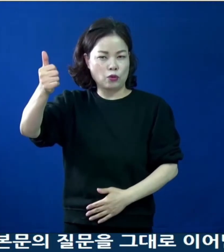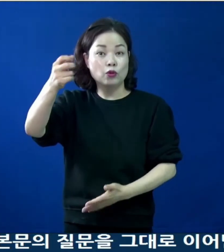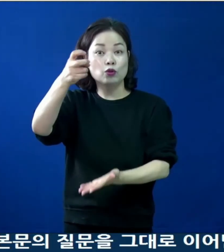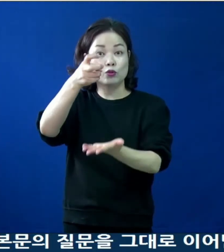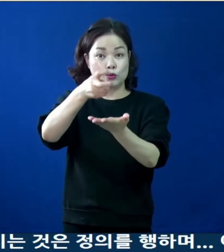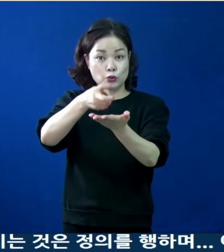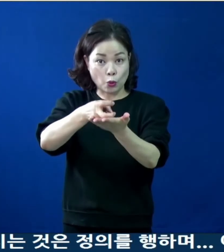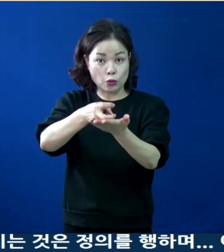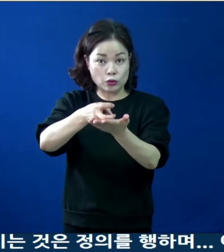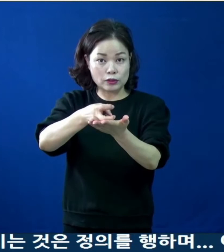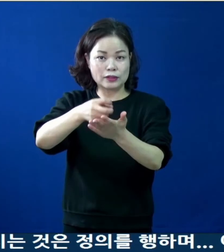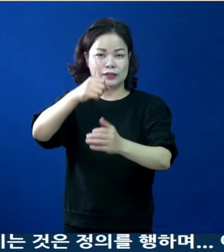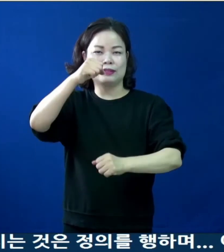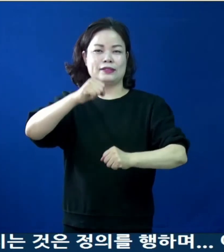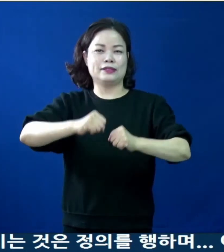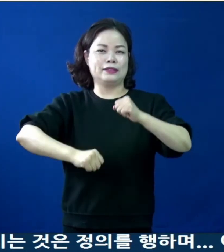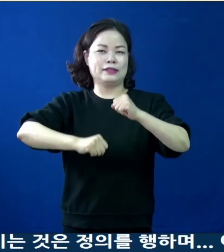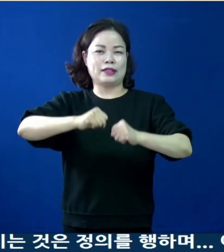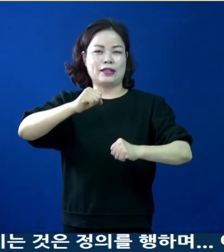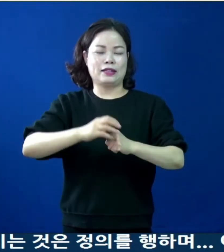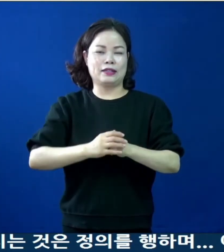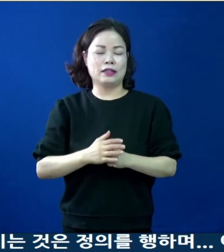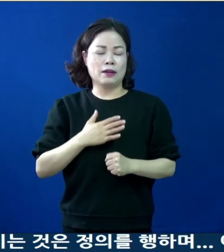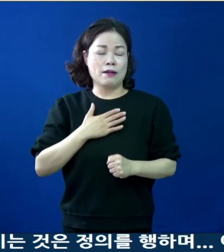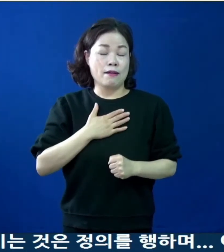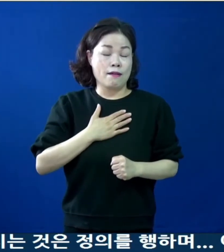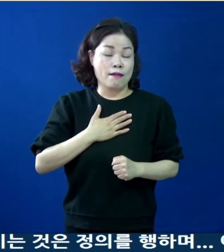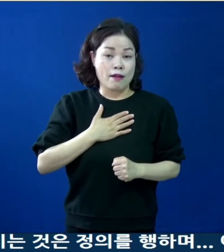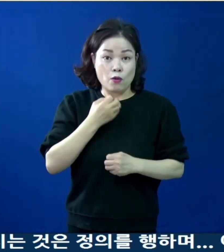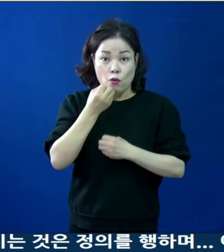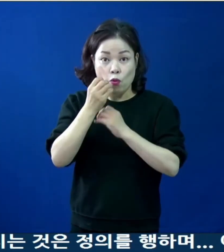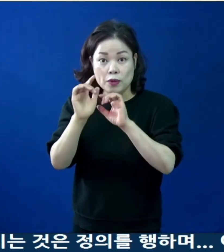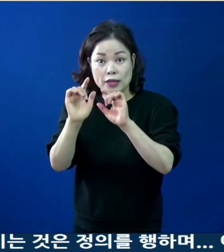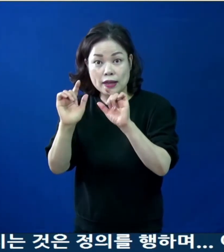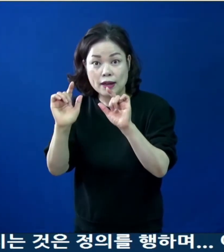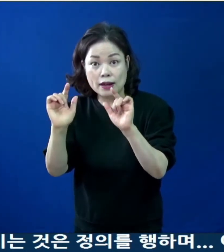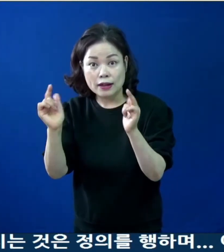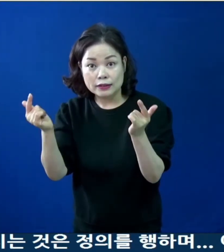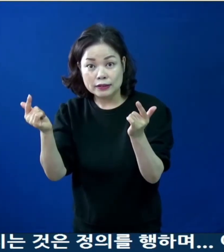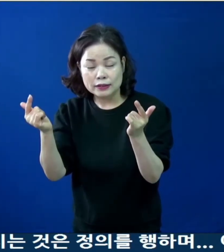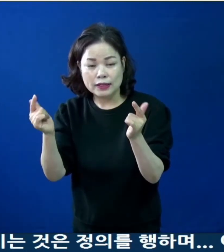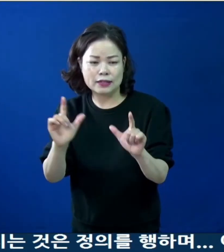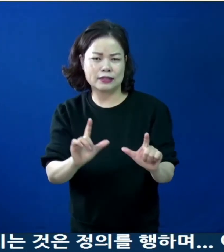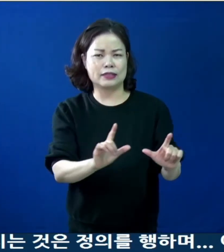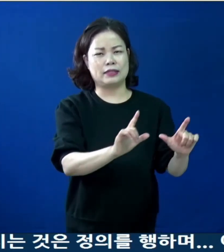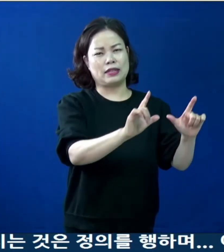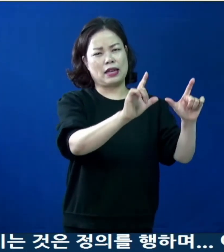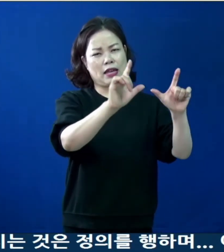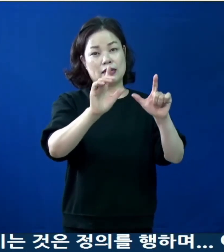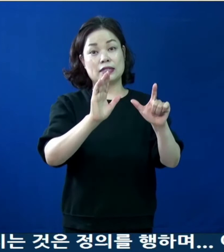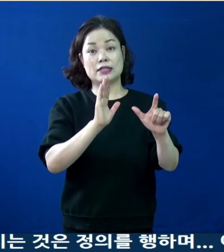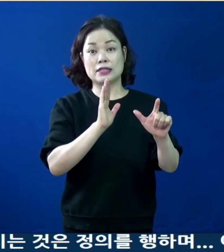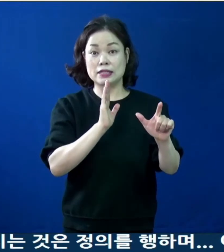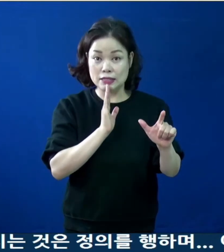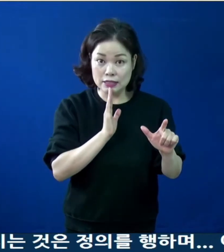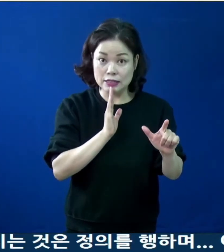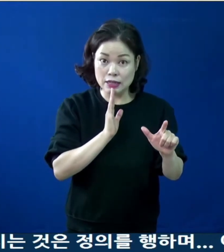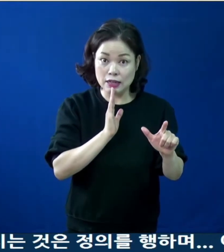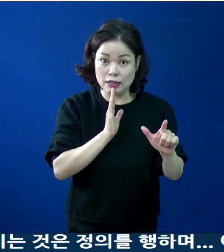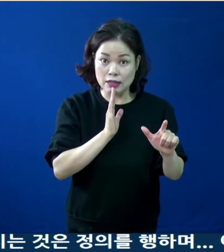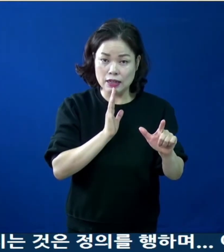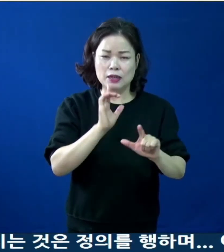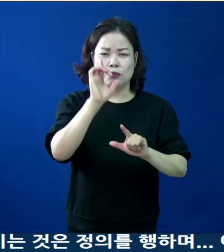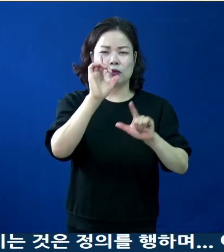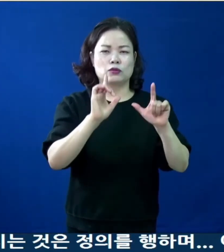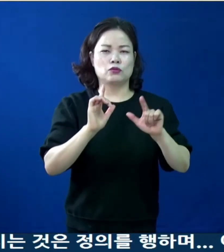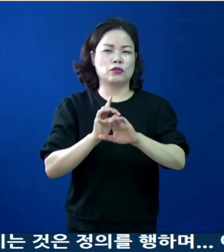것, 정서적인 감정의 고백이 아니라 삶의 실제를